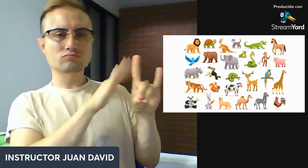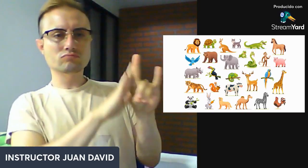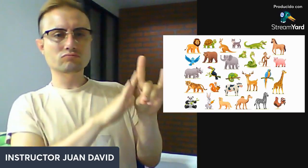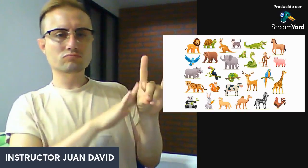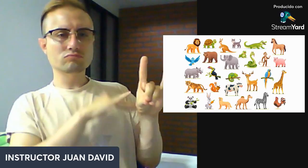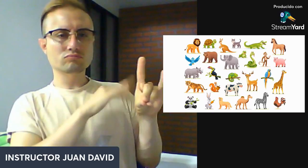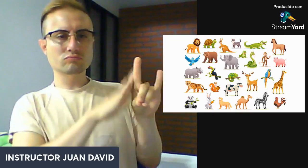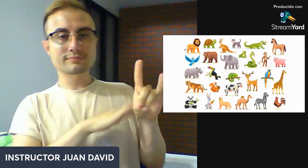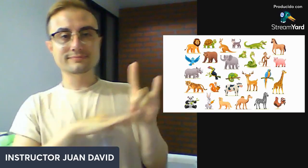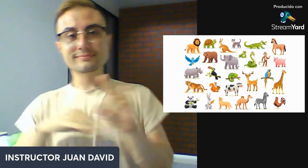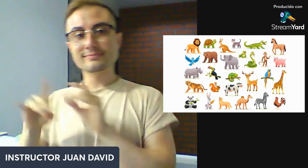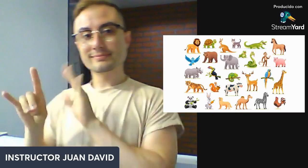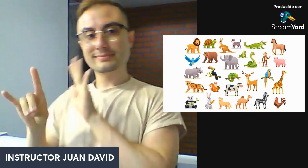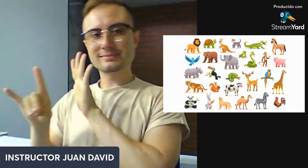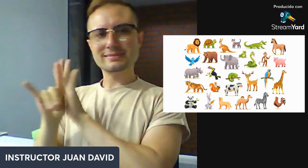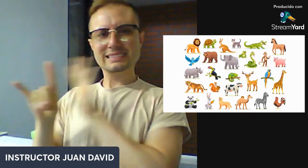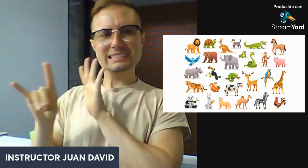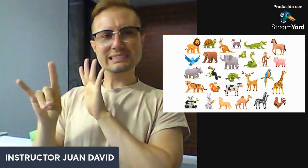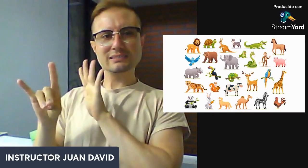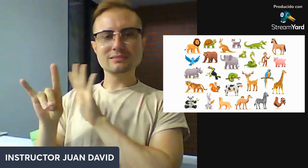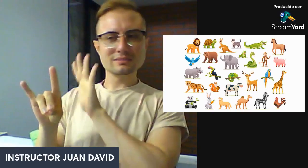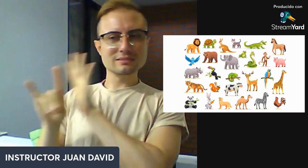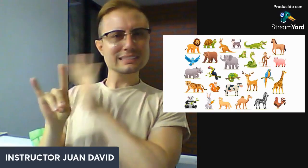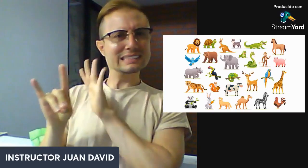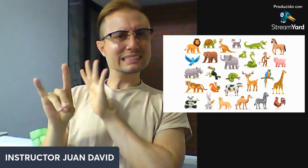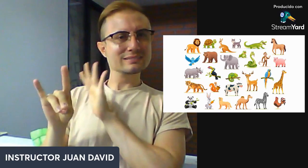Mira aquí, animal doméstico y animal salvaje.